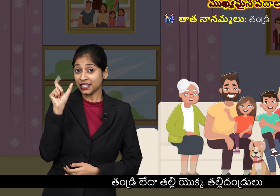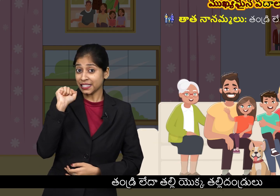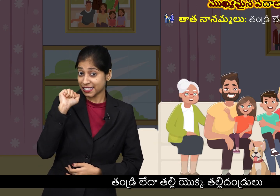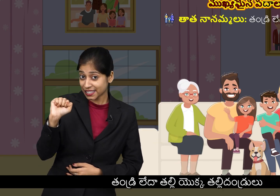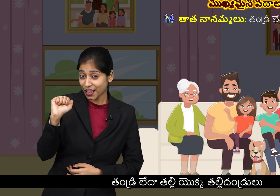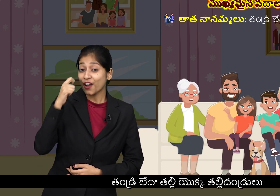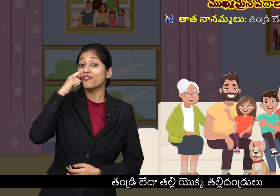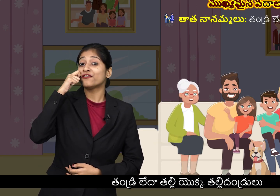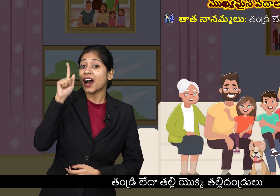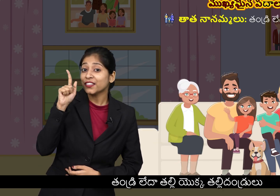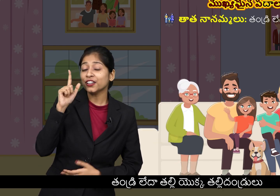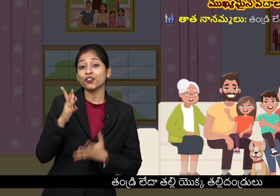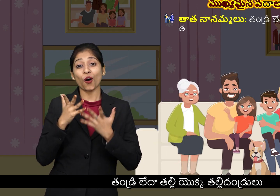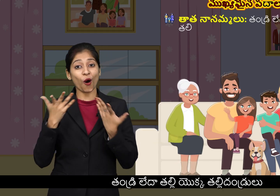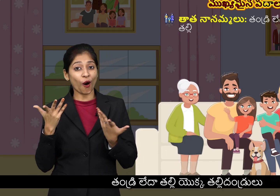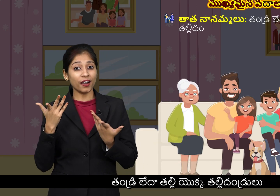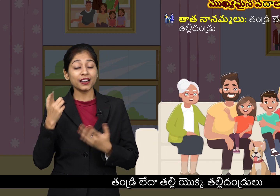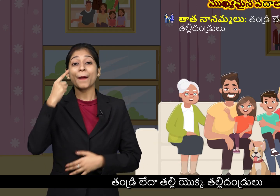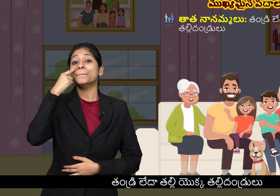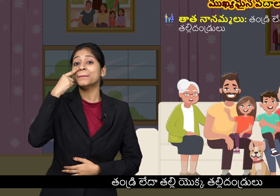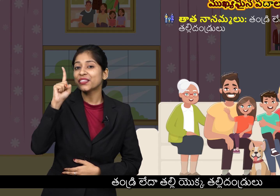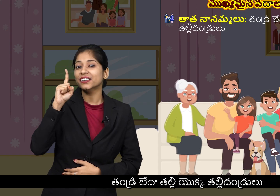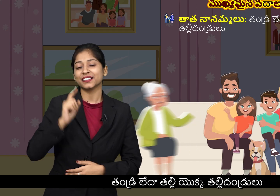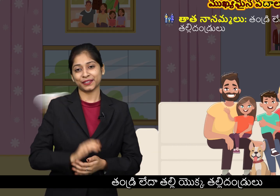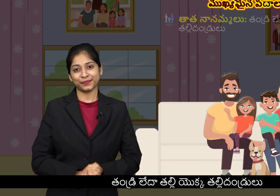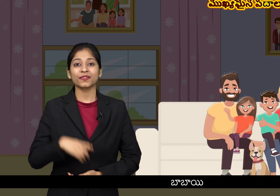తండ్రి లేదా తల్లి యొక్క తల్లిదండ్రులు.